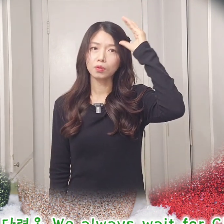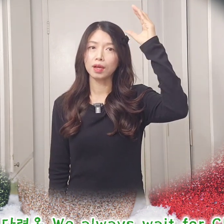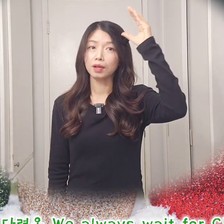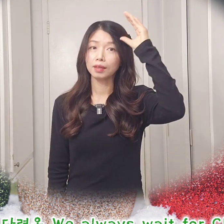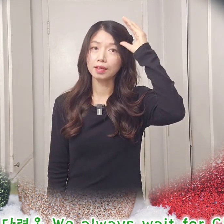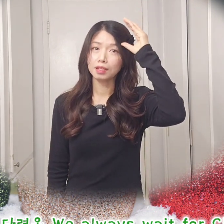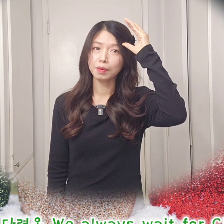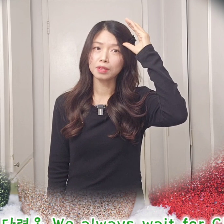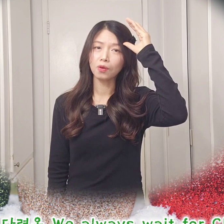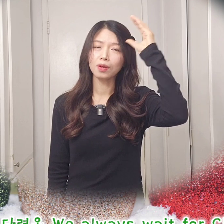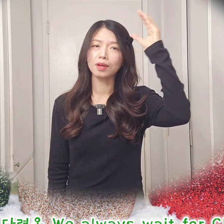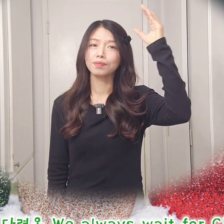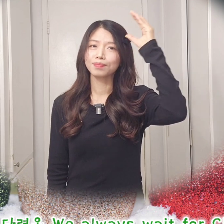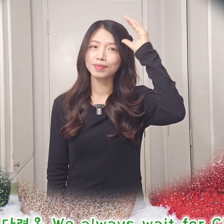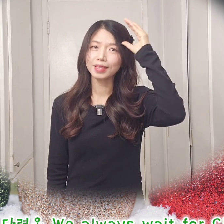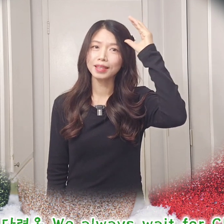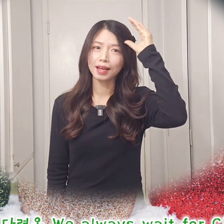이렇게 대시면서 기대하다